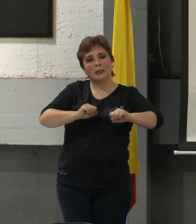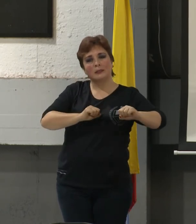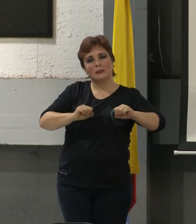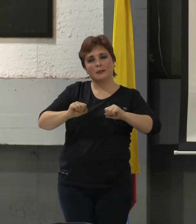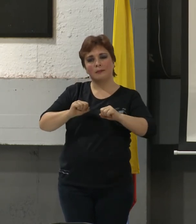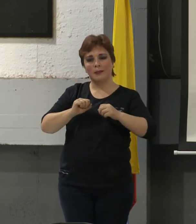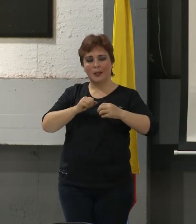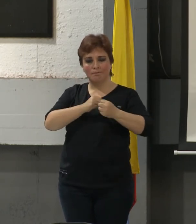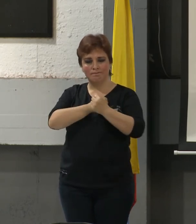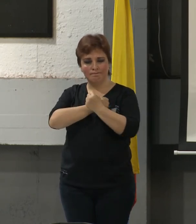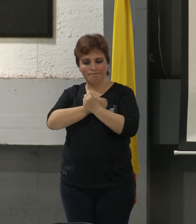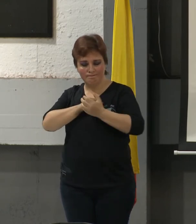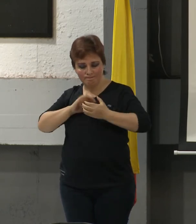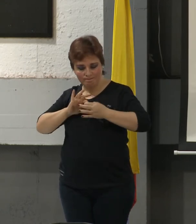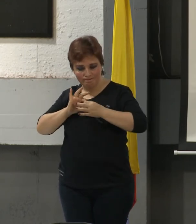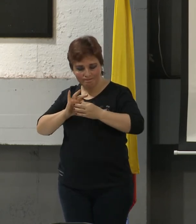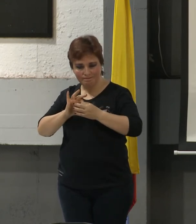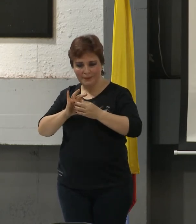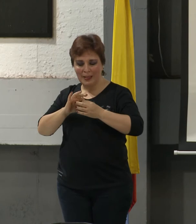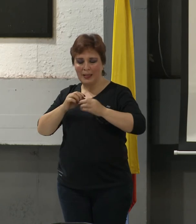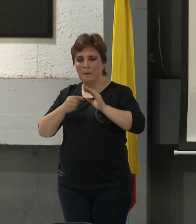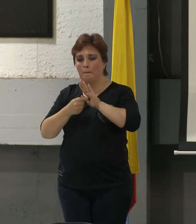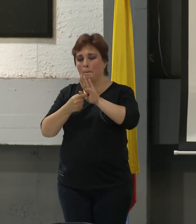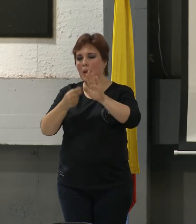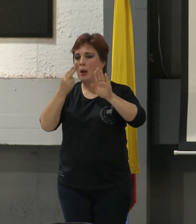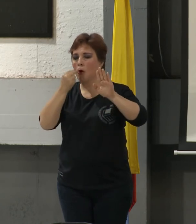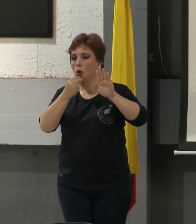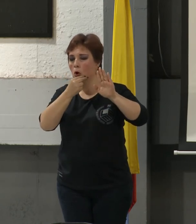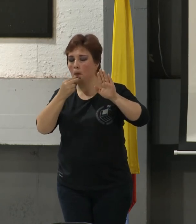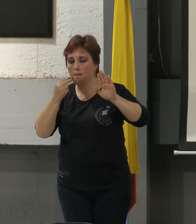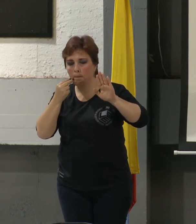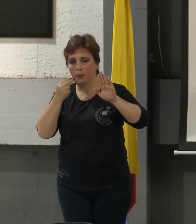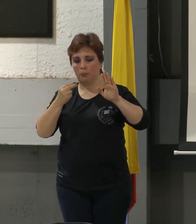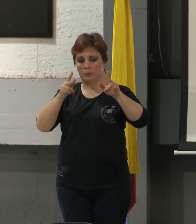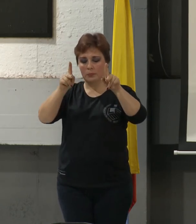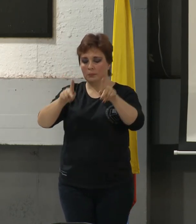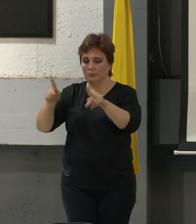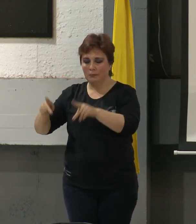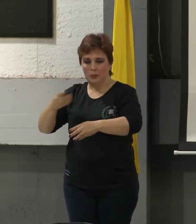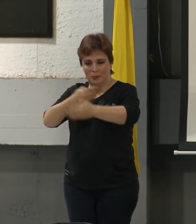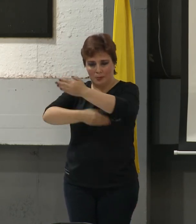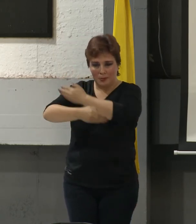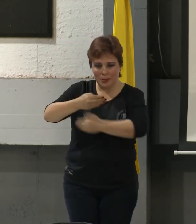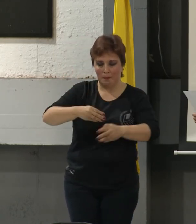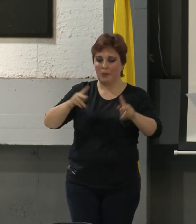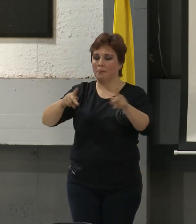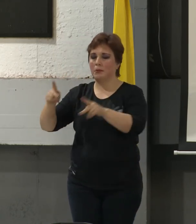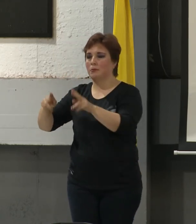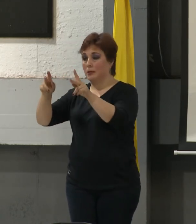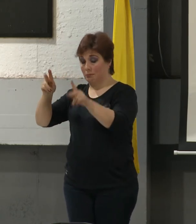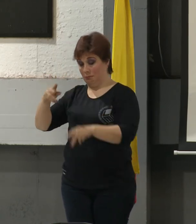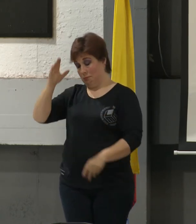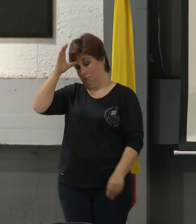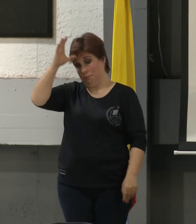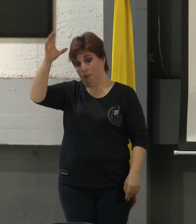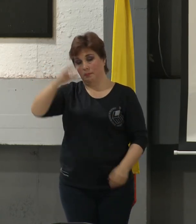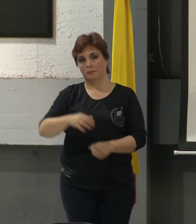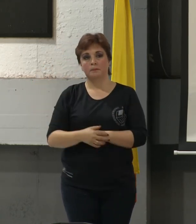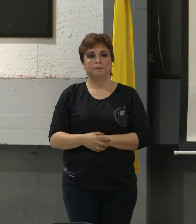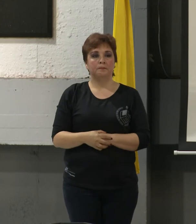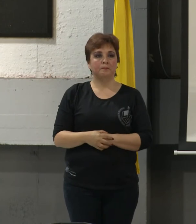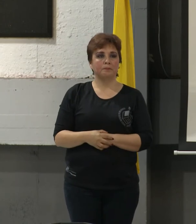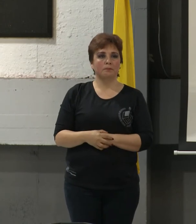educativa comprometida con la educación y con las personas con discapacidad y personas con capacidades y oh talentos excepcionales